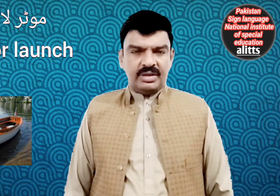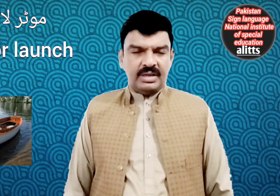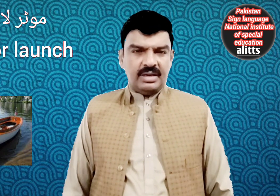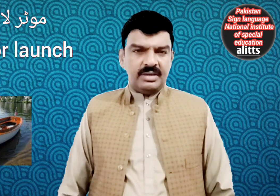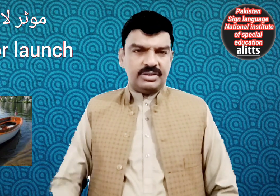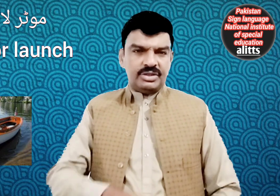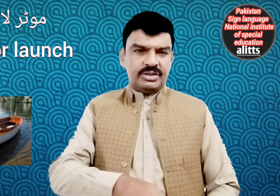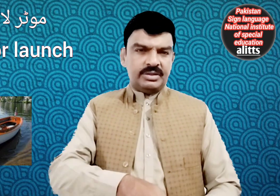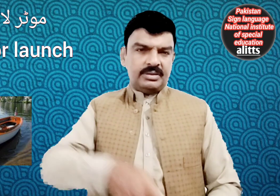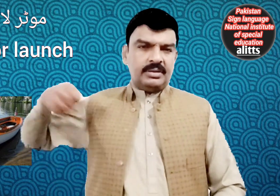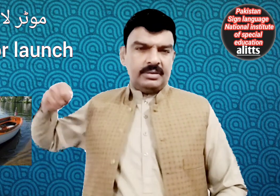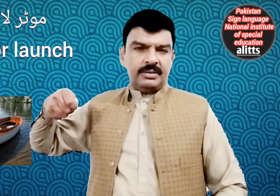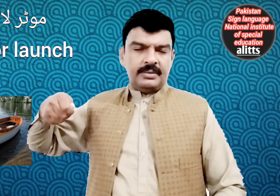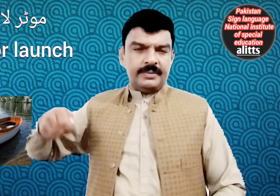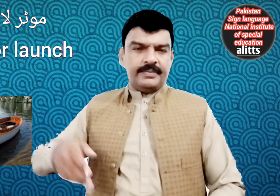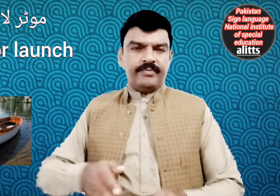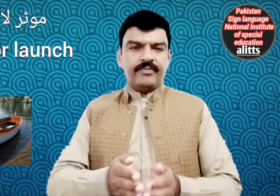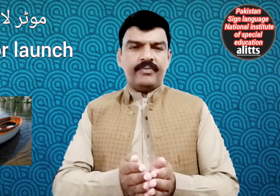मोटर लॉन्च।